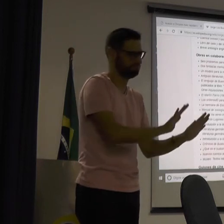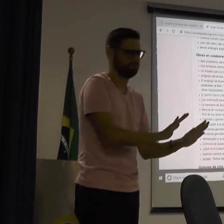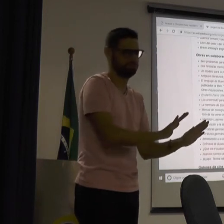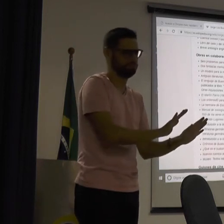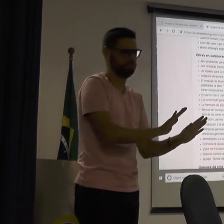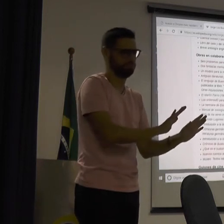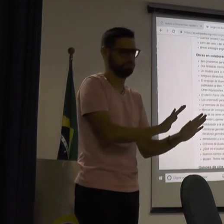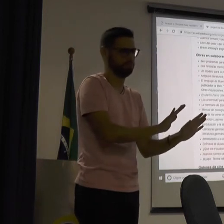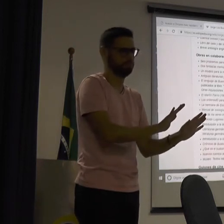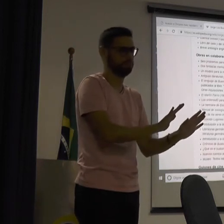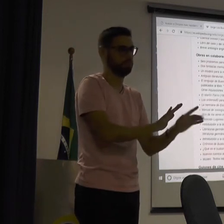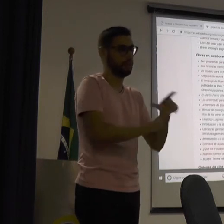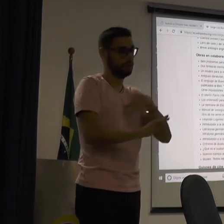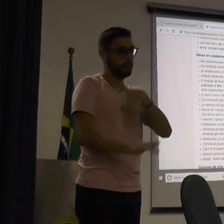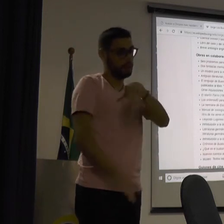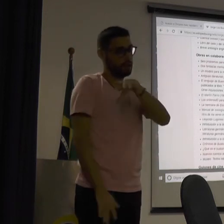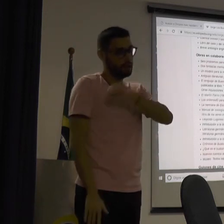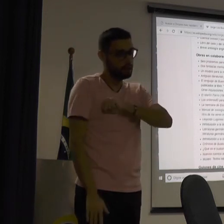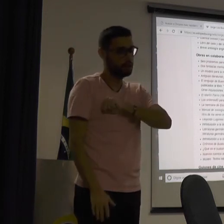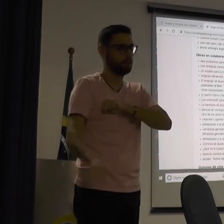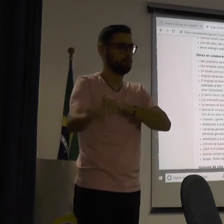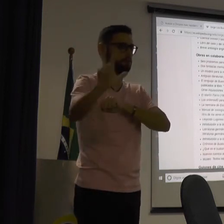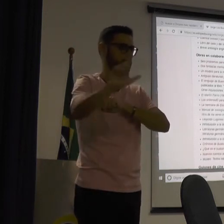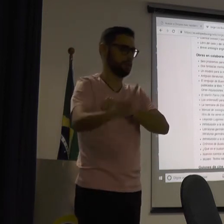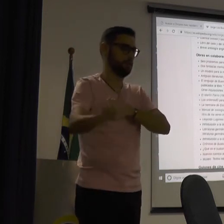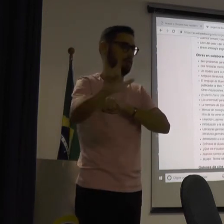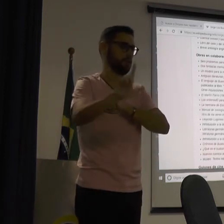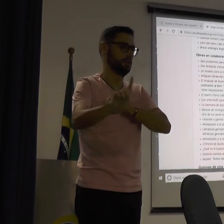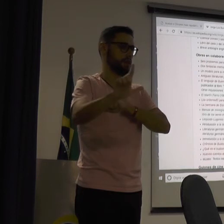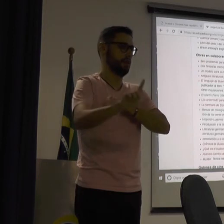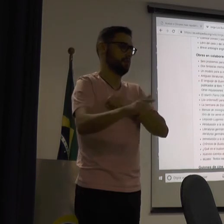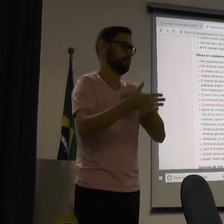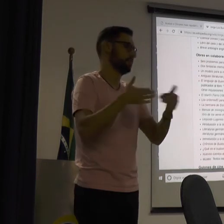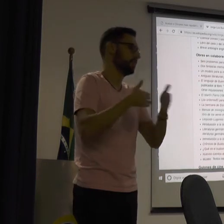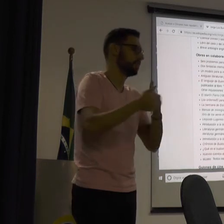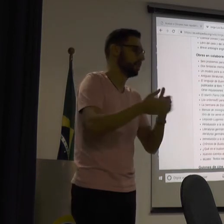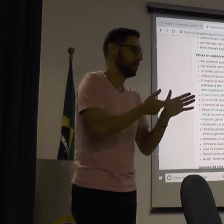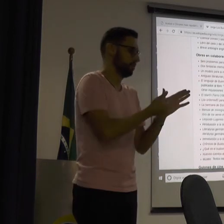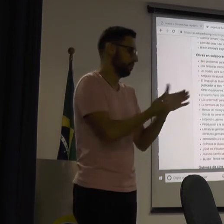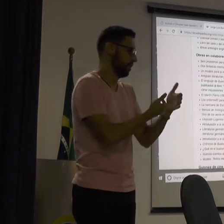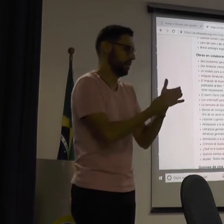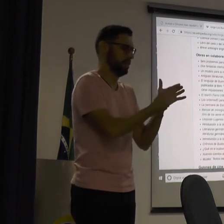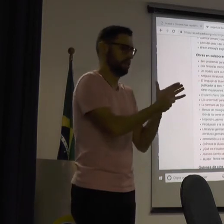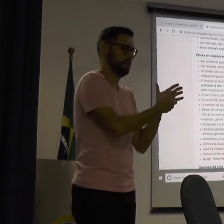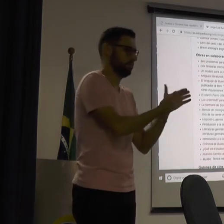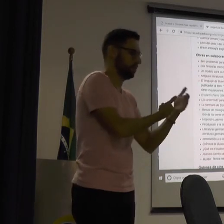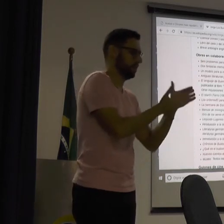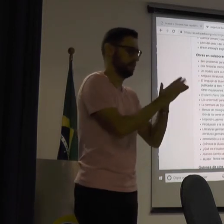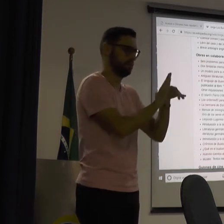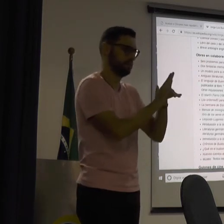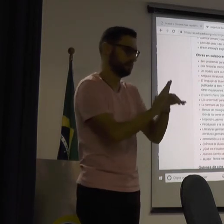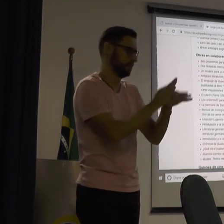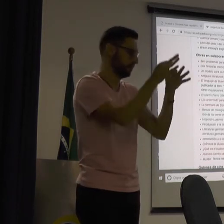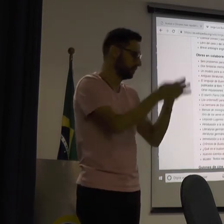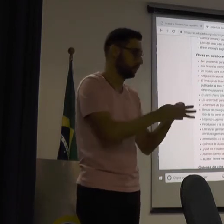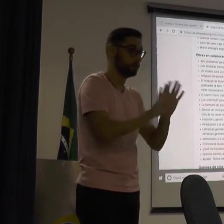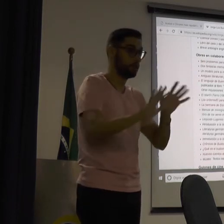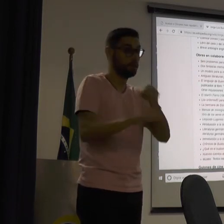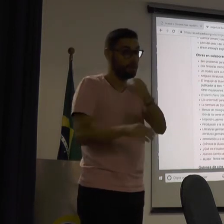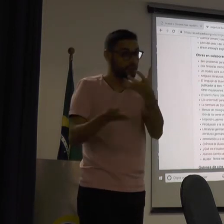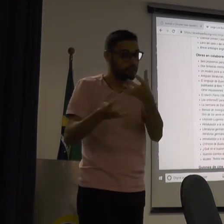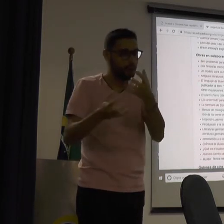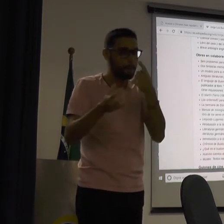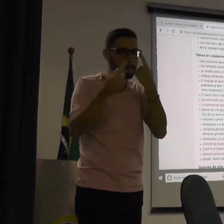isso. Mas a paixão dele não era pela precisão dos conceitos, era pela imaginação, pela criação.